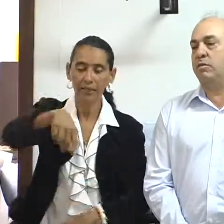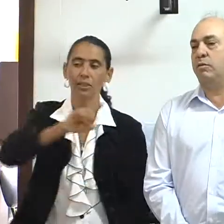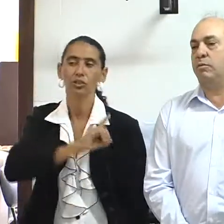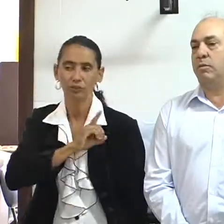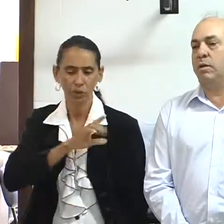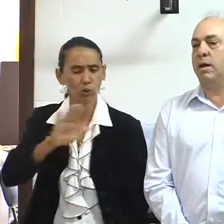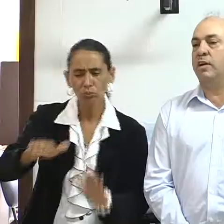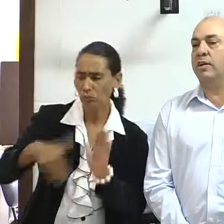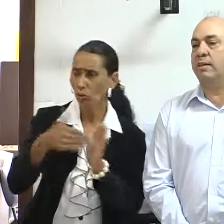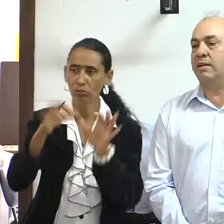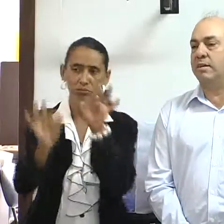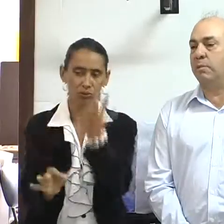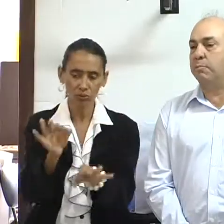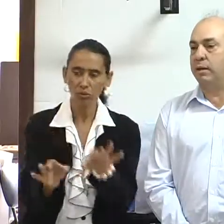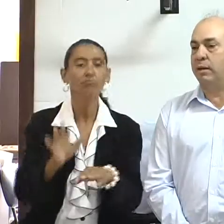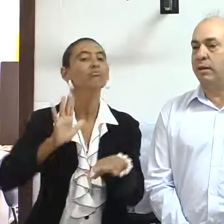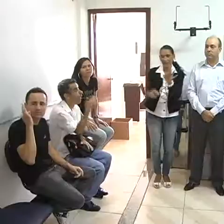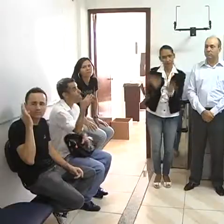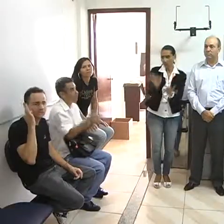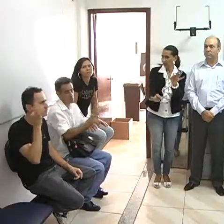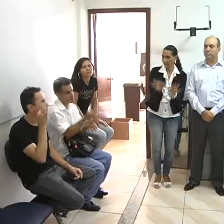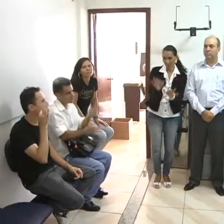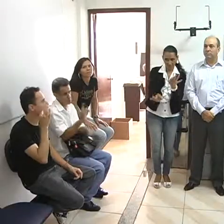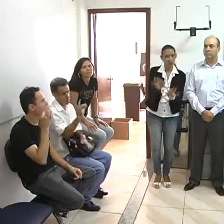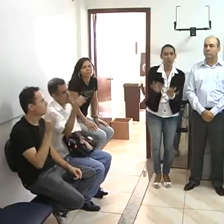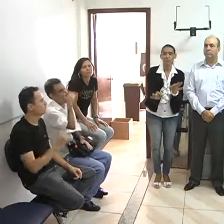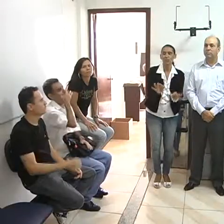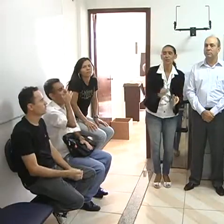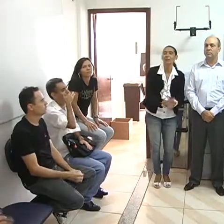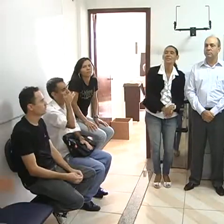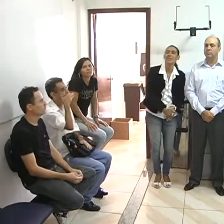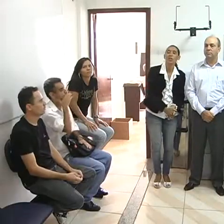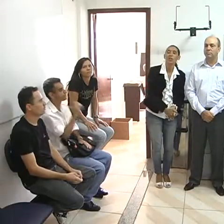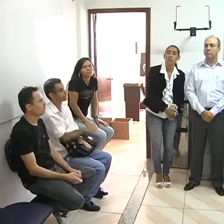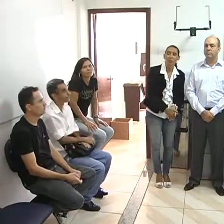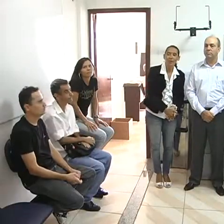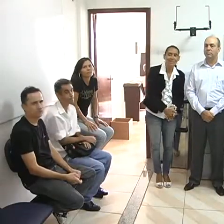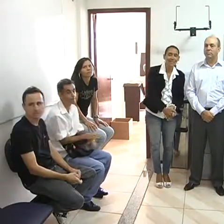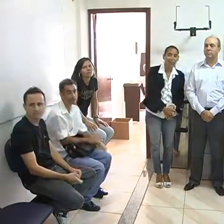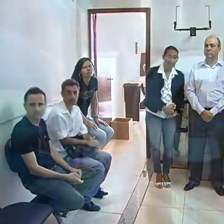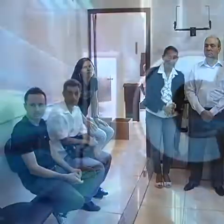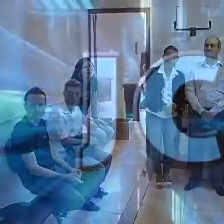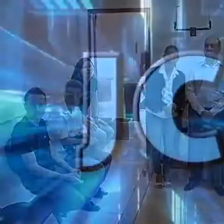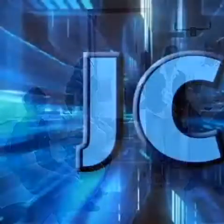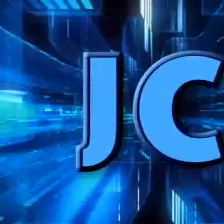precisam de ajuda. E hoje, como surdo, hoje é o Dia Nacional dos Surdos, a gente quer desenvolver mais. Muitos sujeiros, a gente quer quer revisão. Vamos